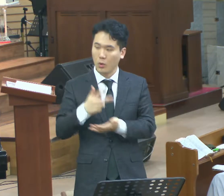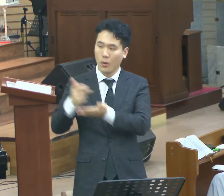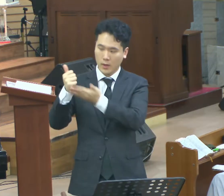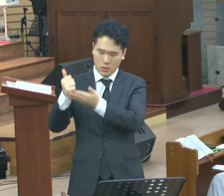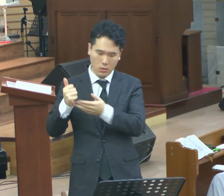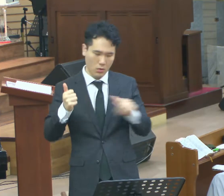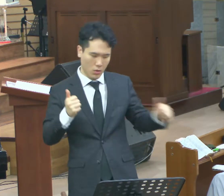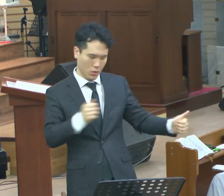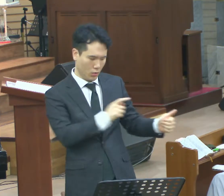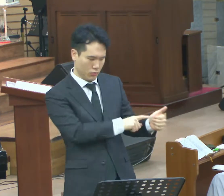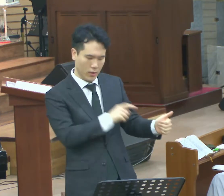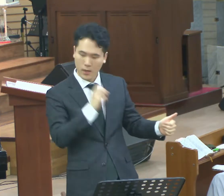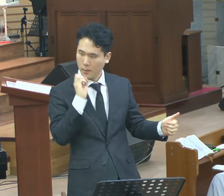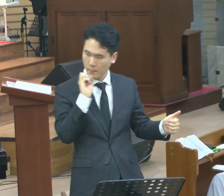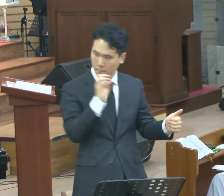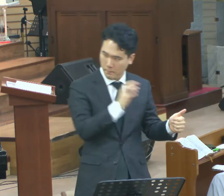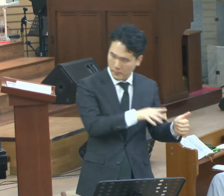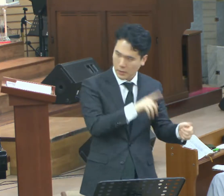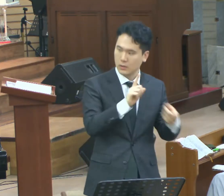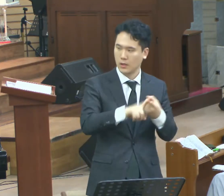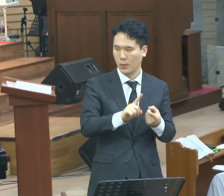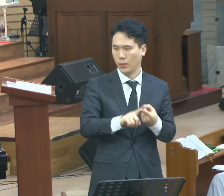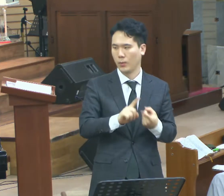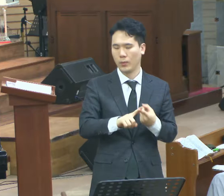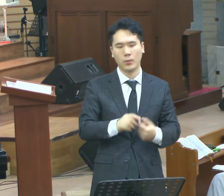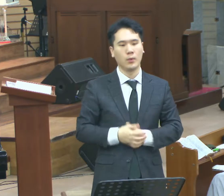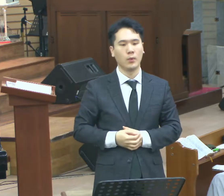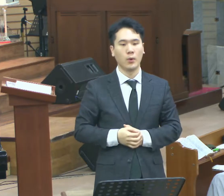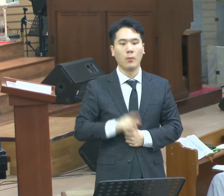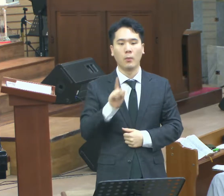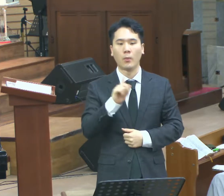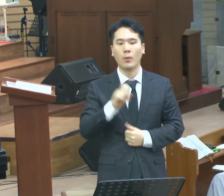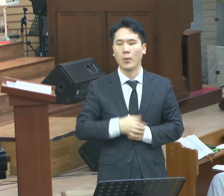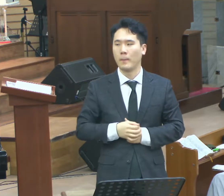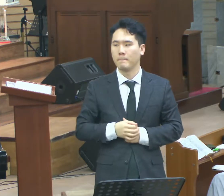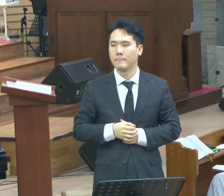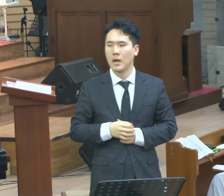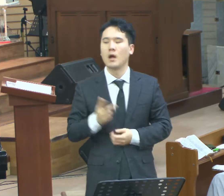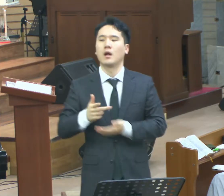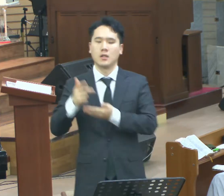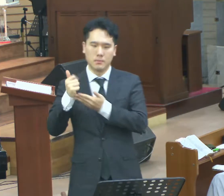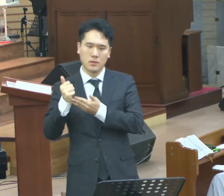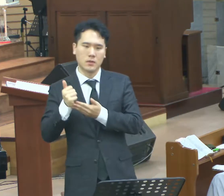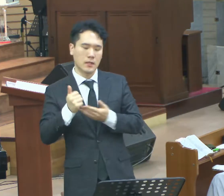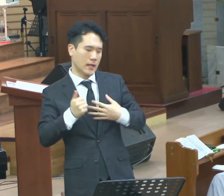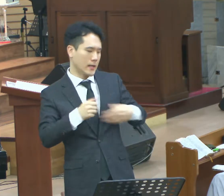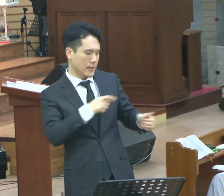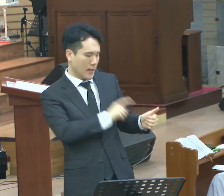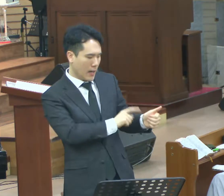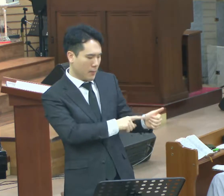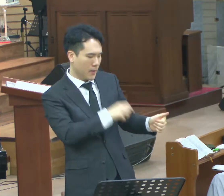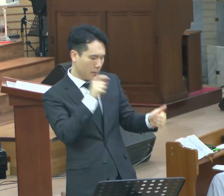여호와께서 여호수아에게 뭐 한 대로? 명령한 대로 명령하셨기 때문에